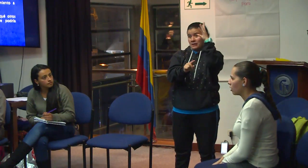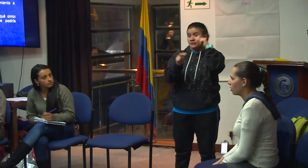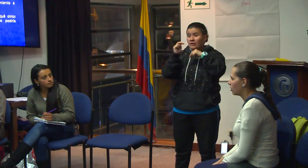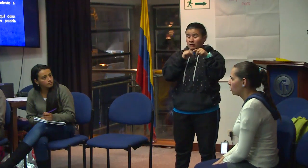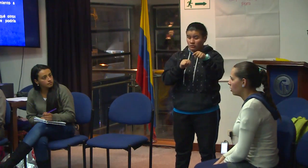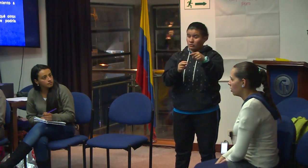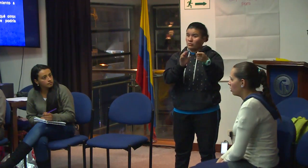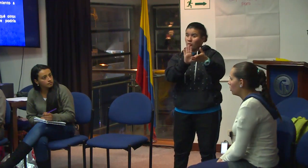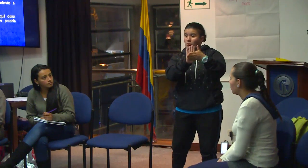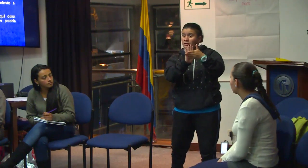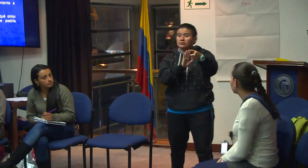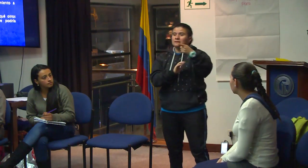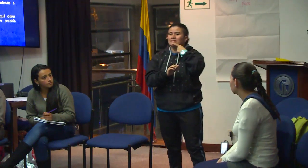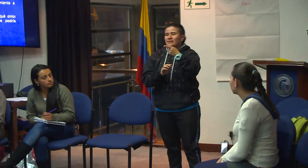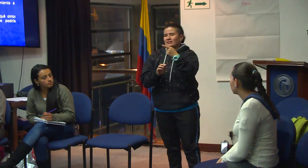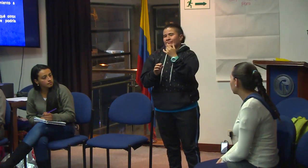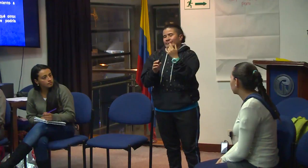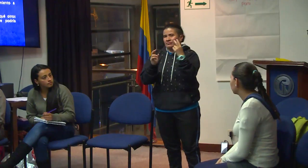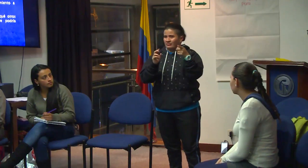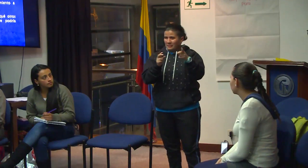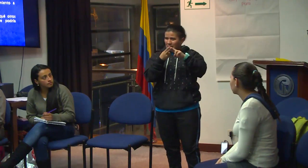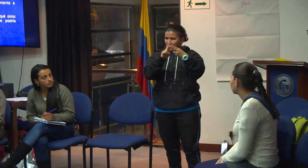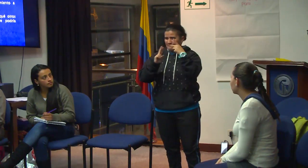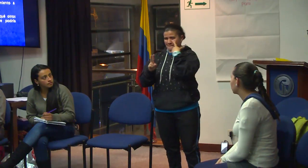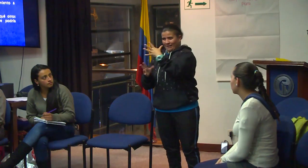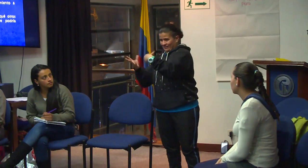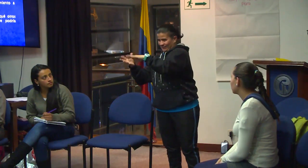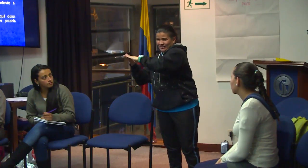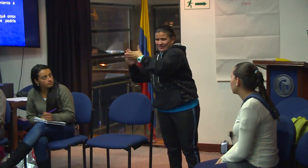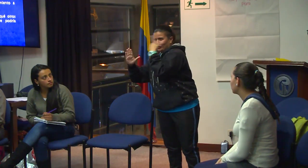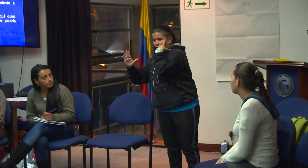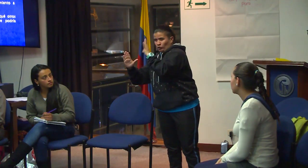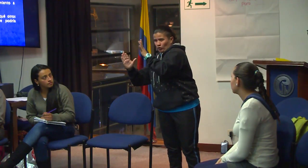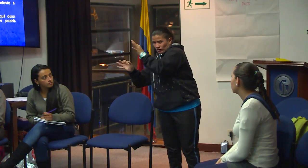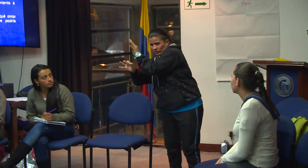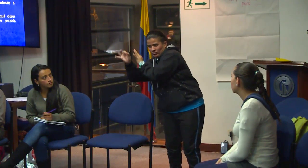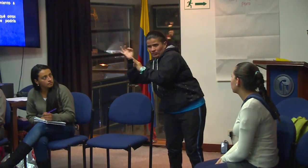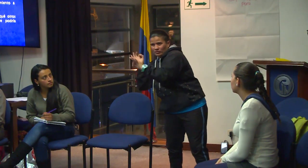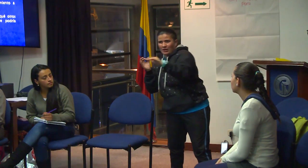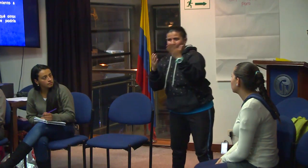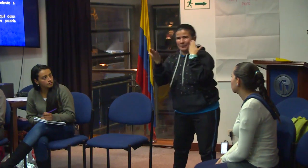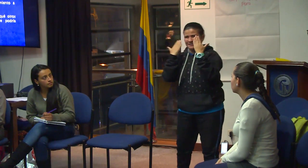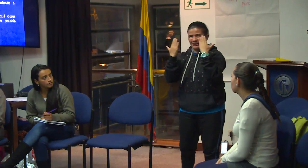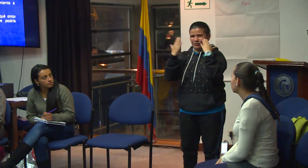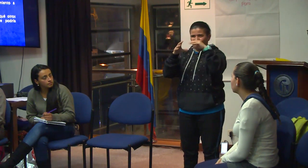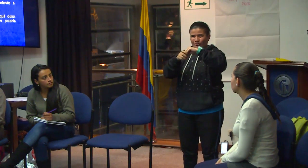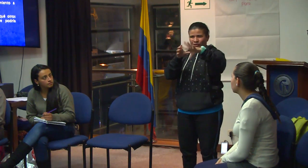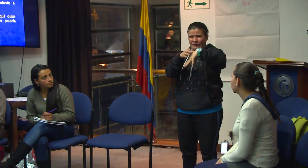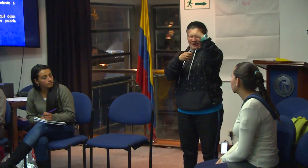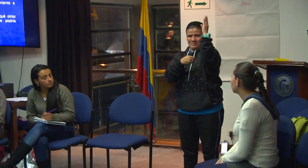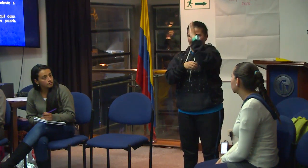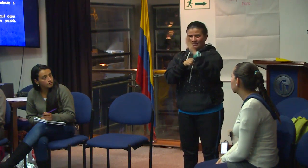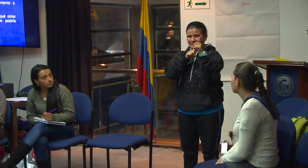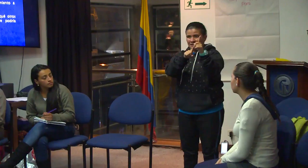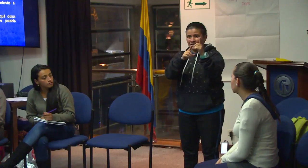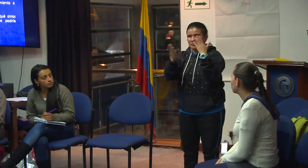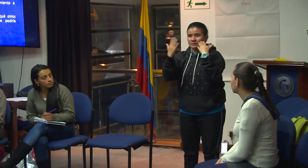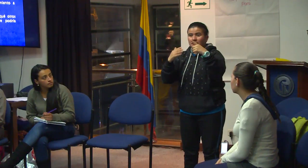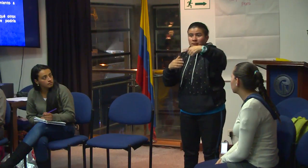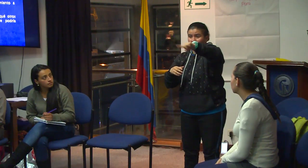Paulo Freire, que es muy interesante lo que propone él, su propuesta es muy interesante, cómo puedo relacionarla con la comunidad sorda?